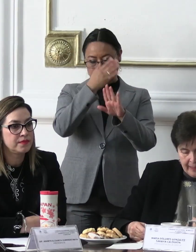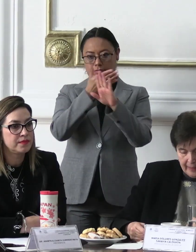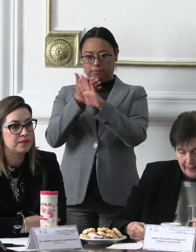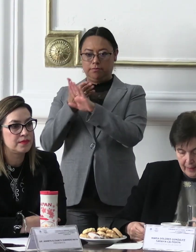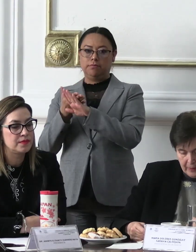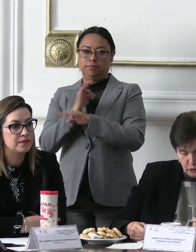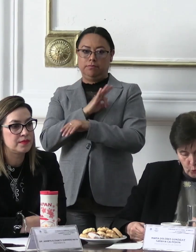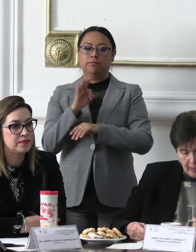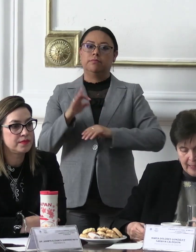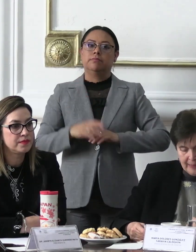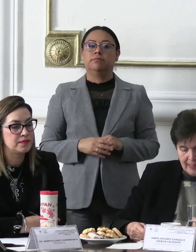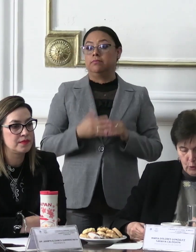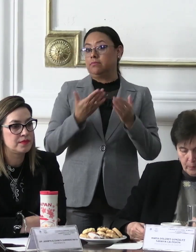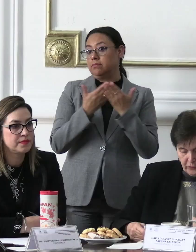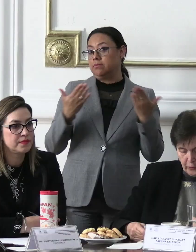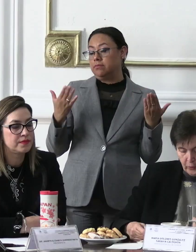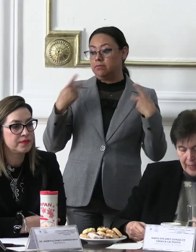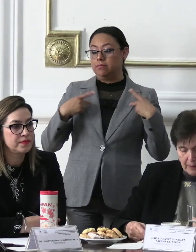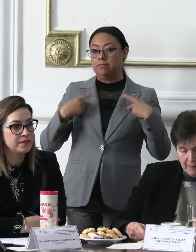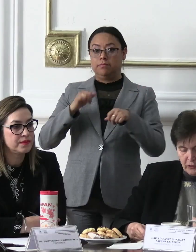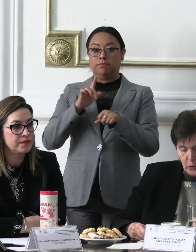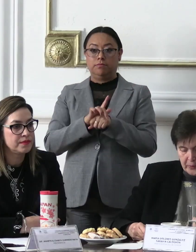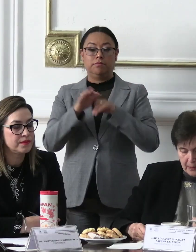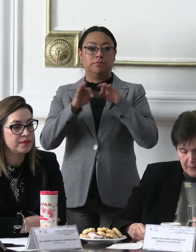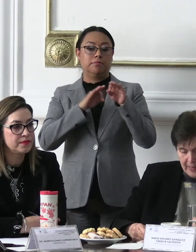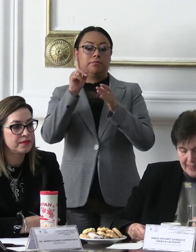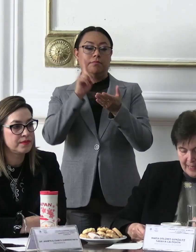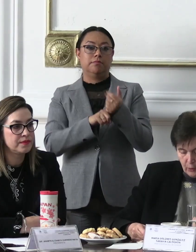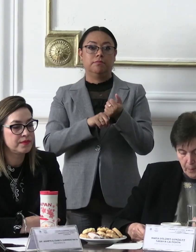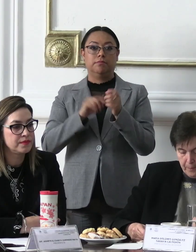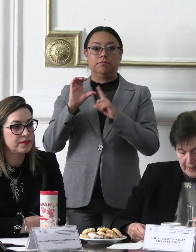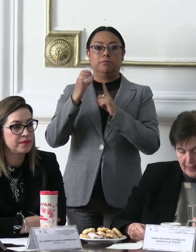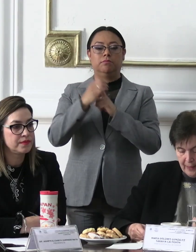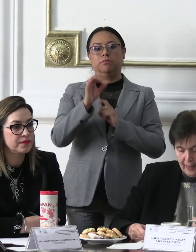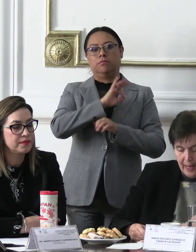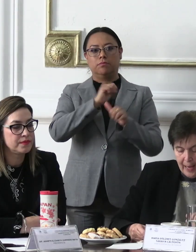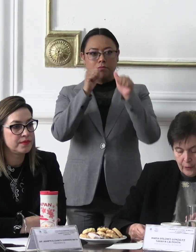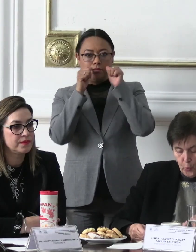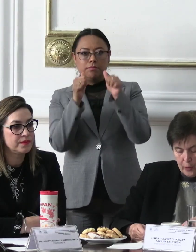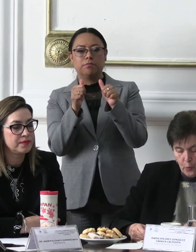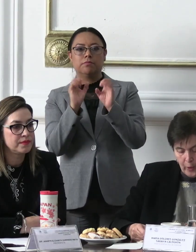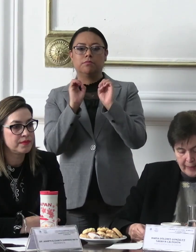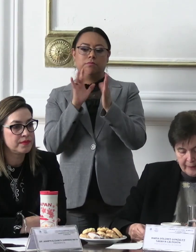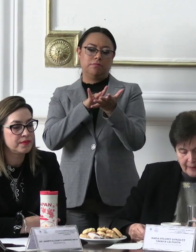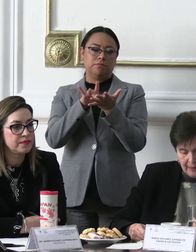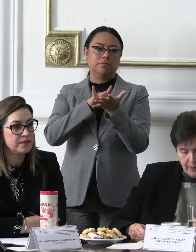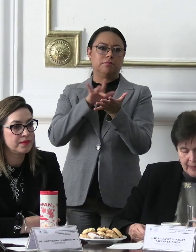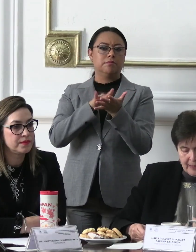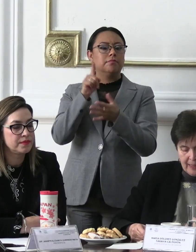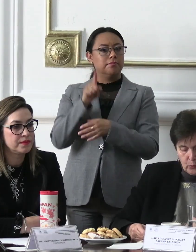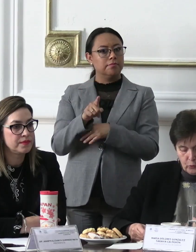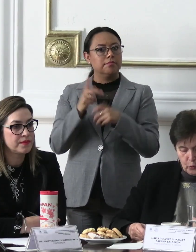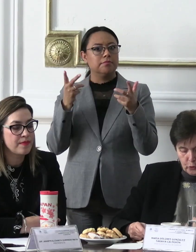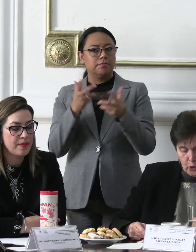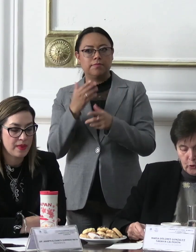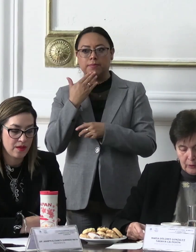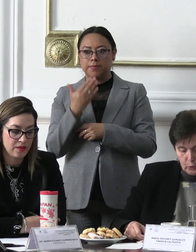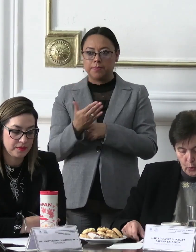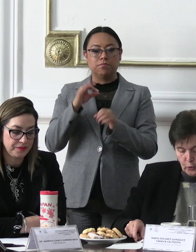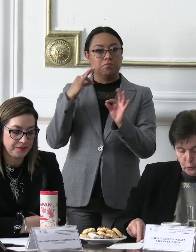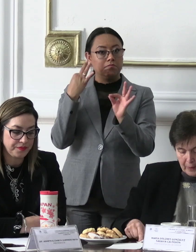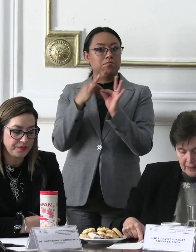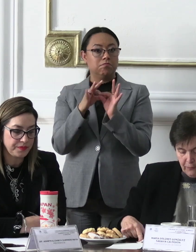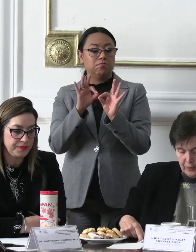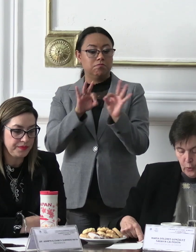El personal de la comisión, además de observar y acompañar, Actúa como agente clave en la construcción